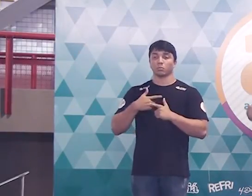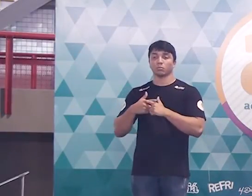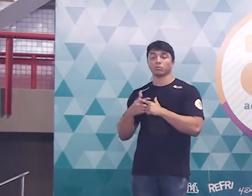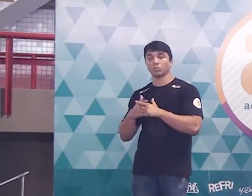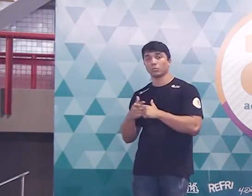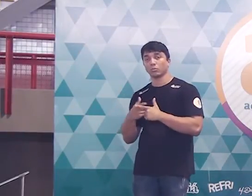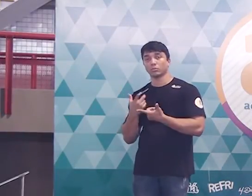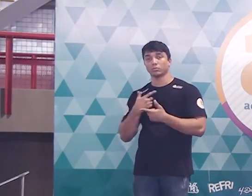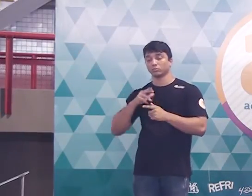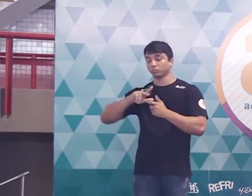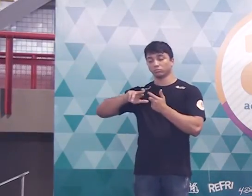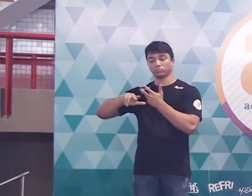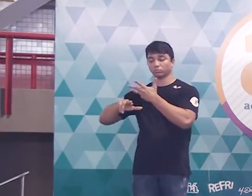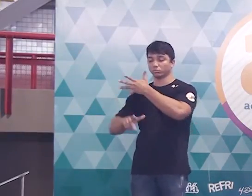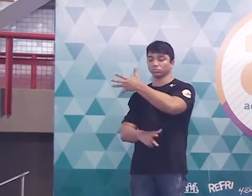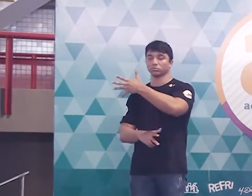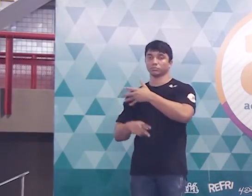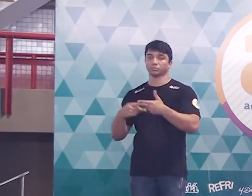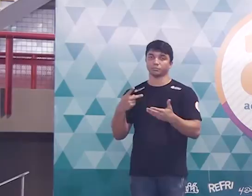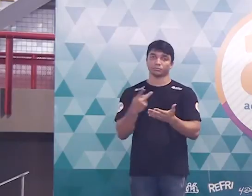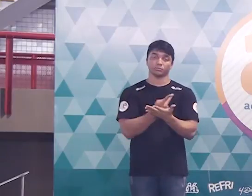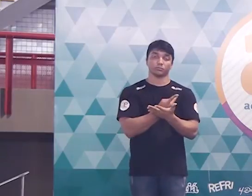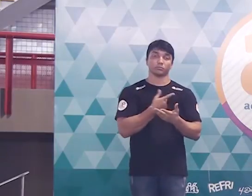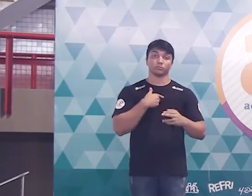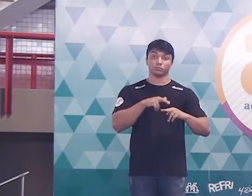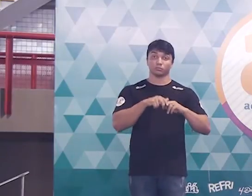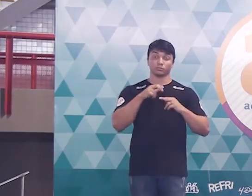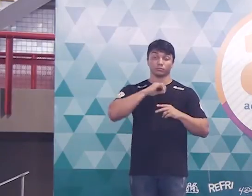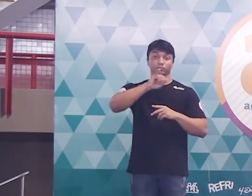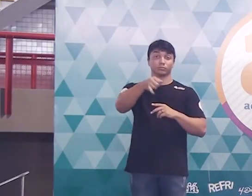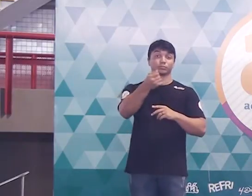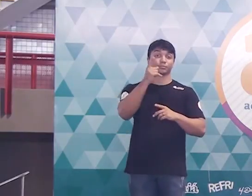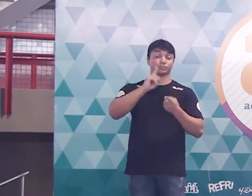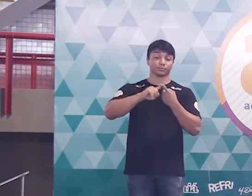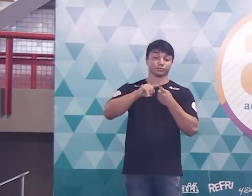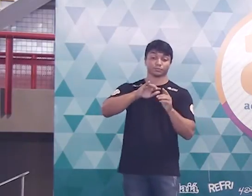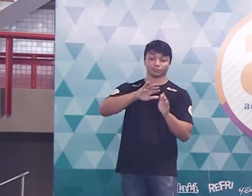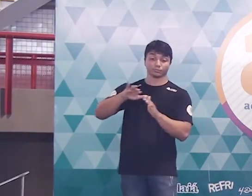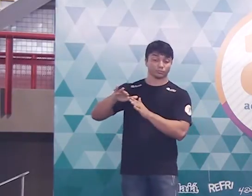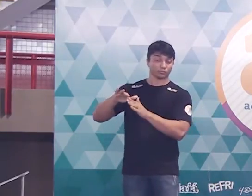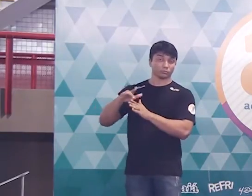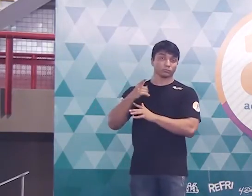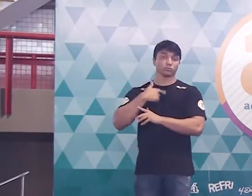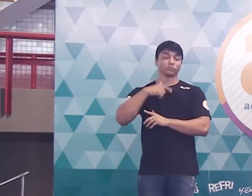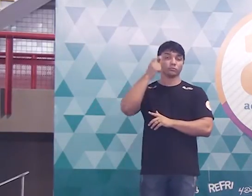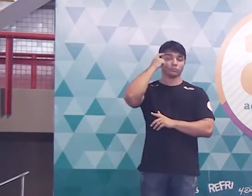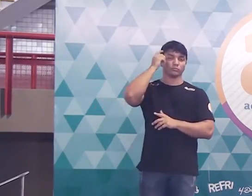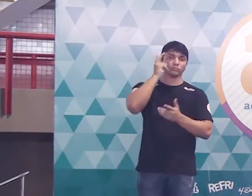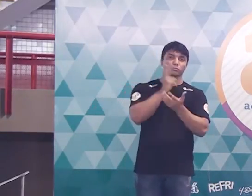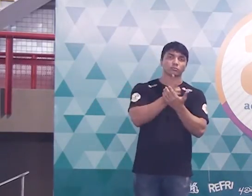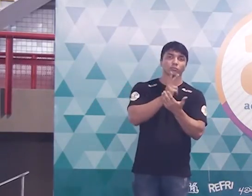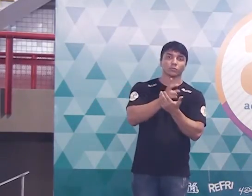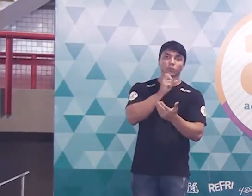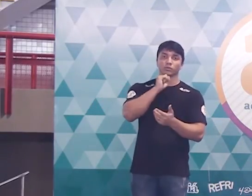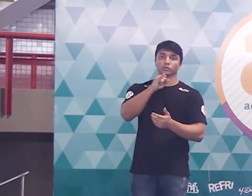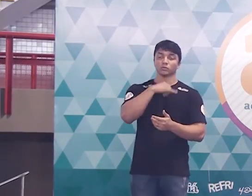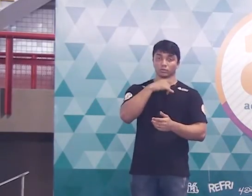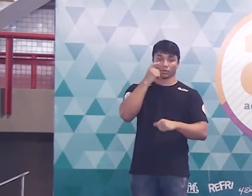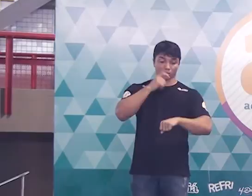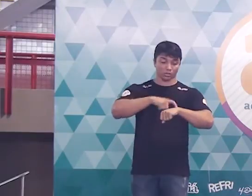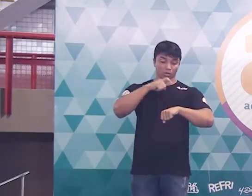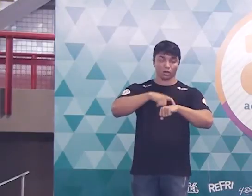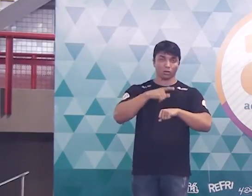negligência de uma série de fatores. Por sinal, aproveitando a oportunidade, Sempre que vocês tiverem um